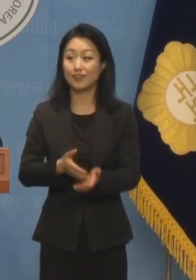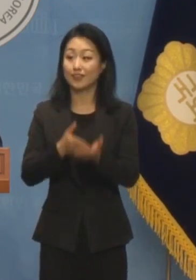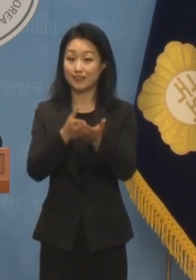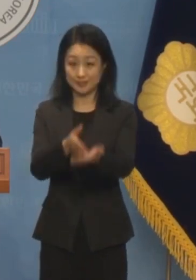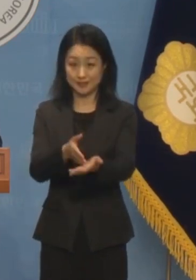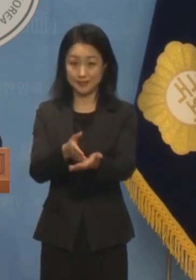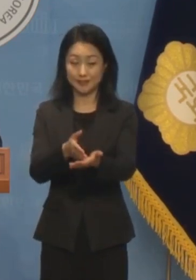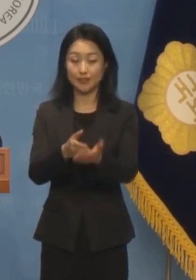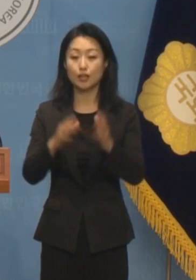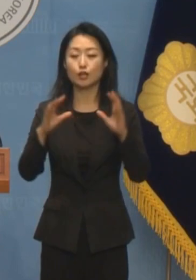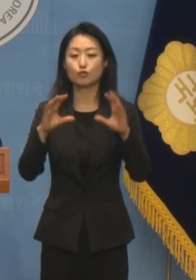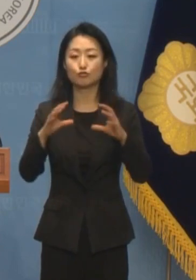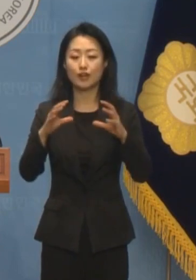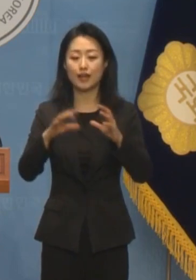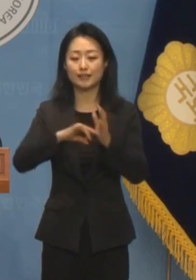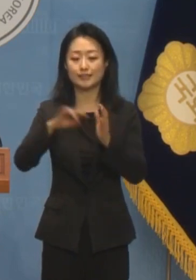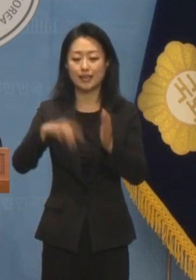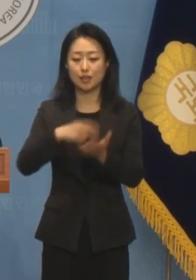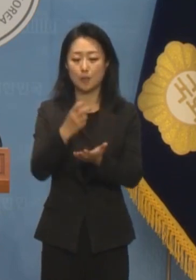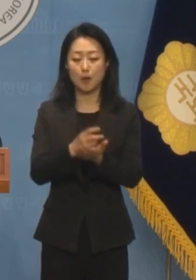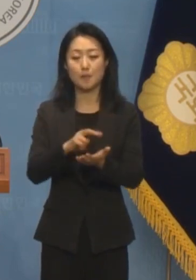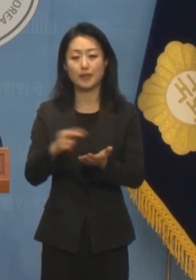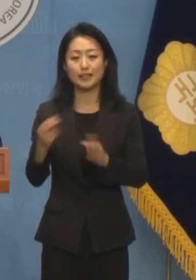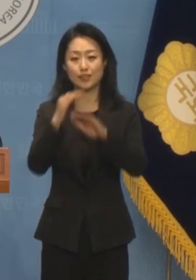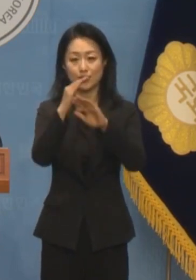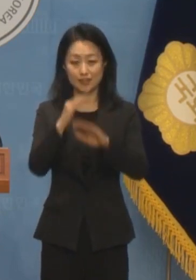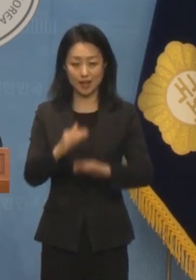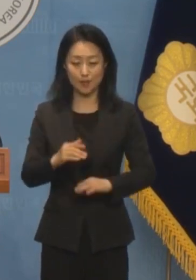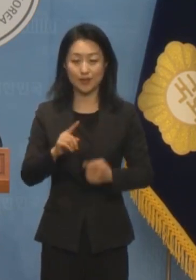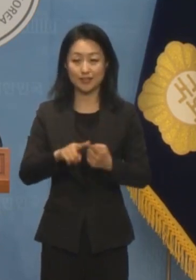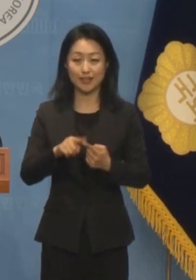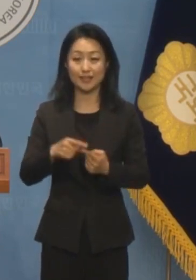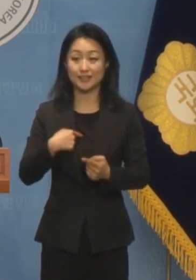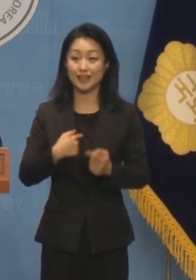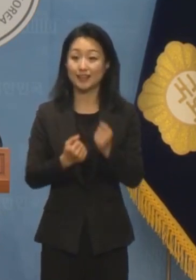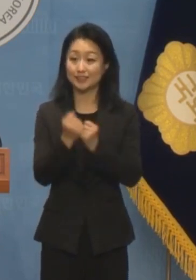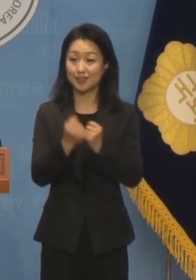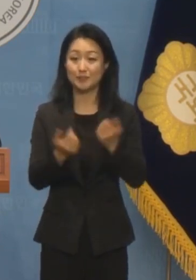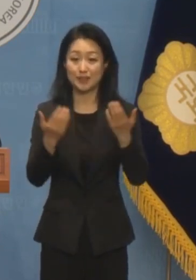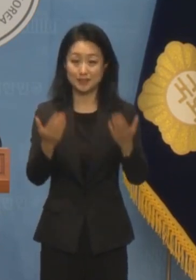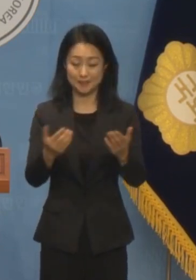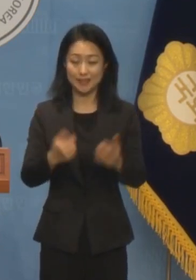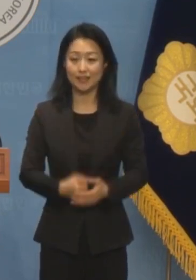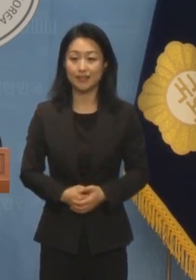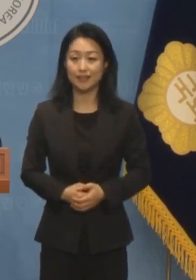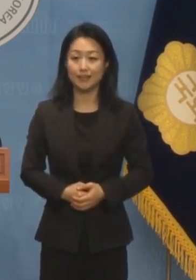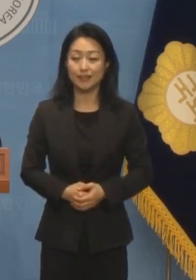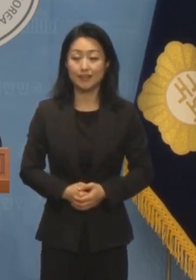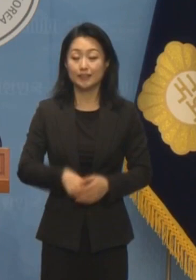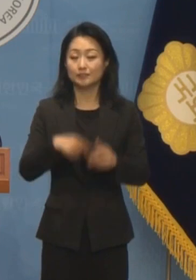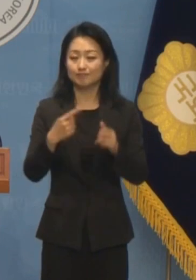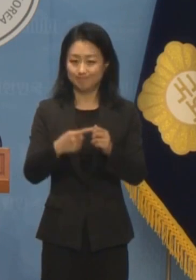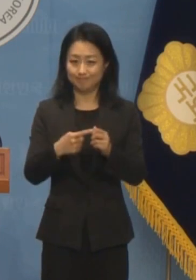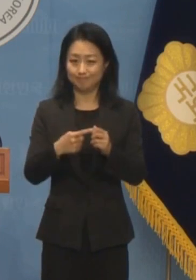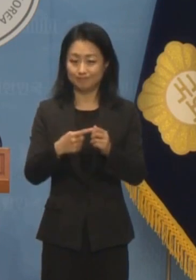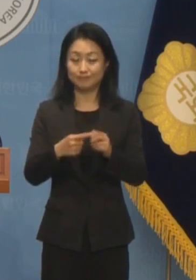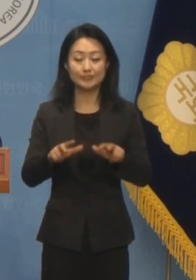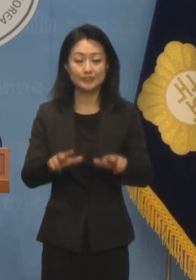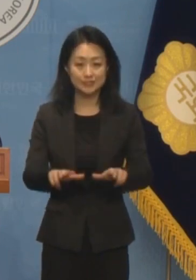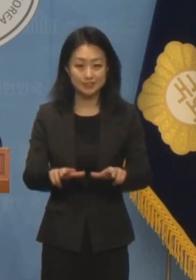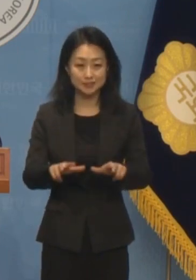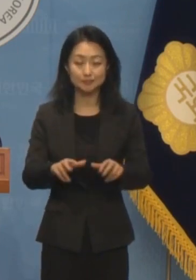하는 국가재정법 개정안 발의에 관해 말씀드리고자 합니다. 첫 번째,